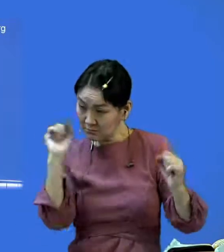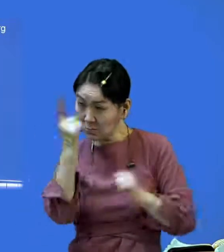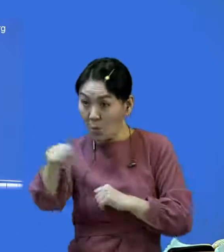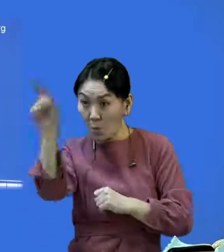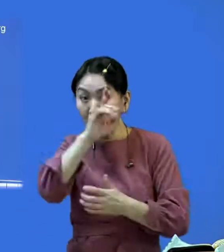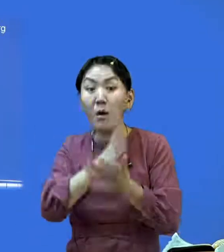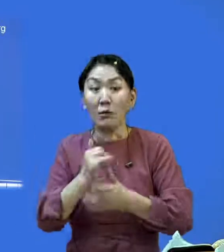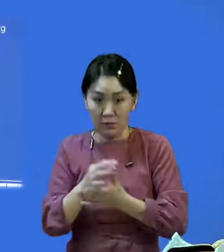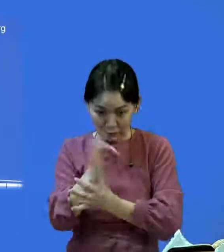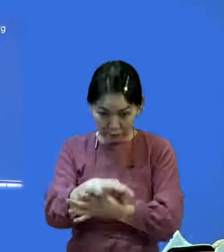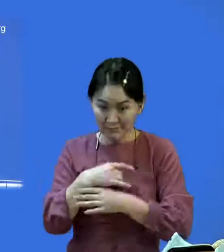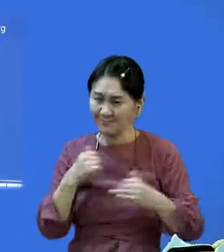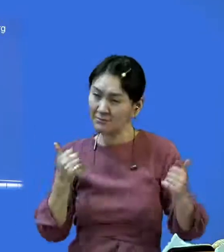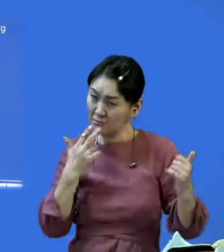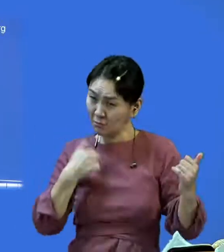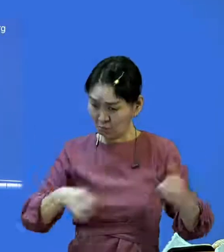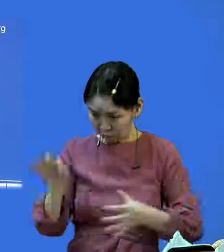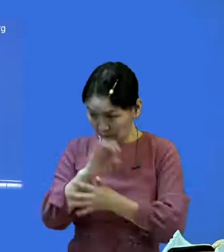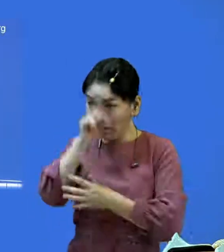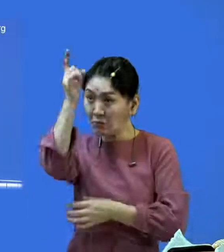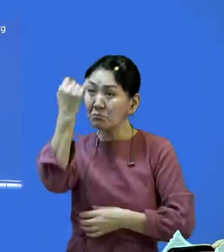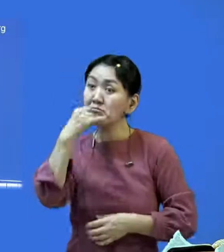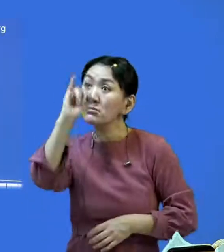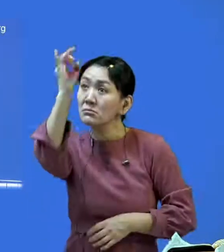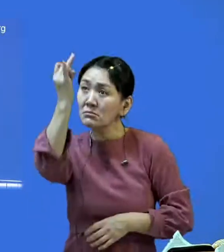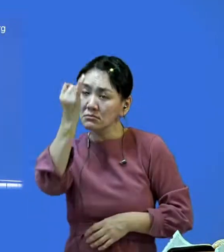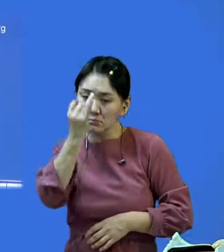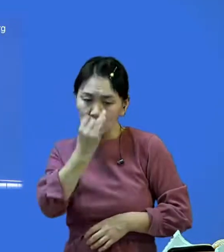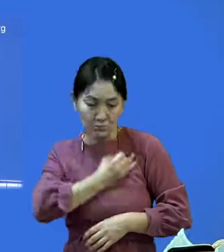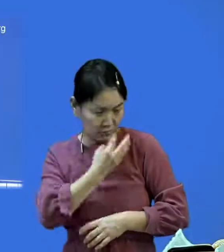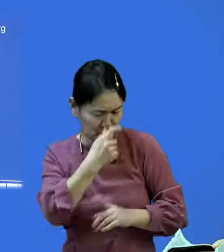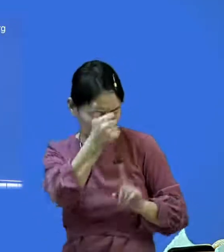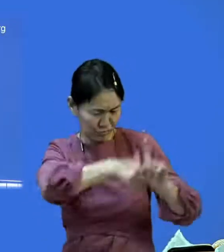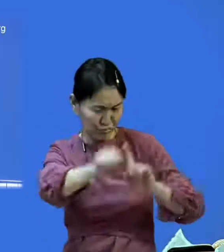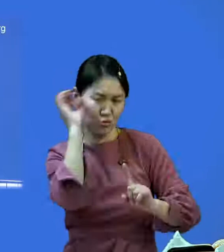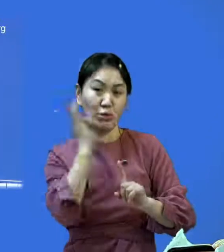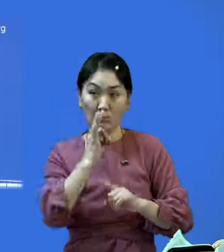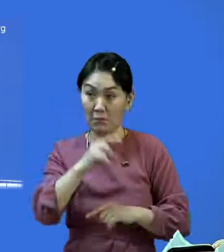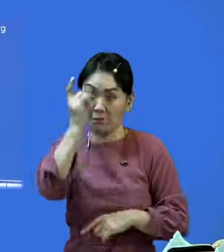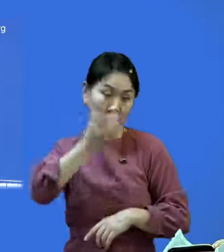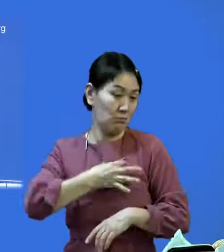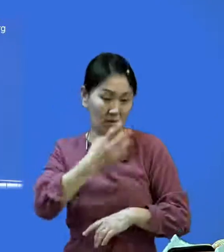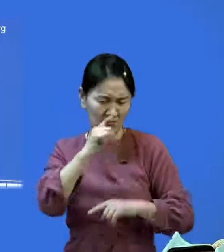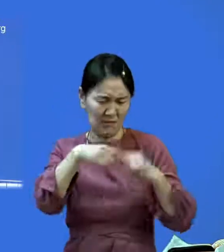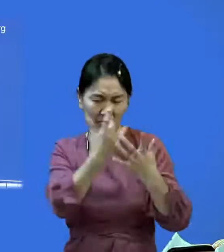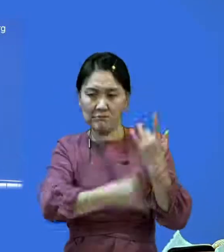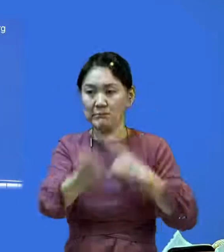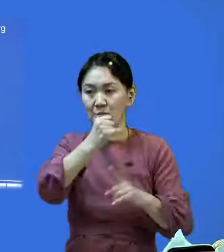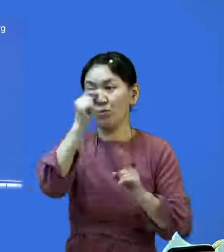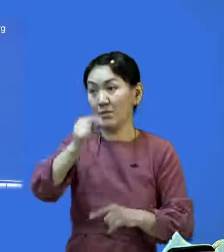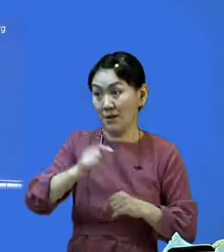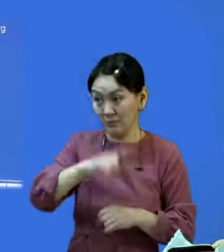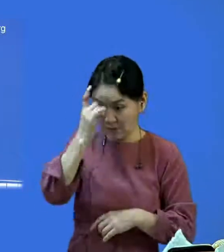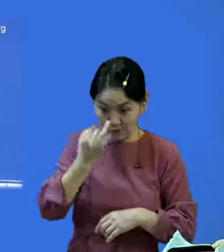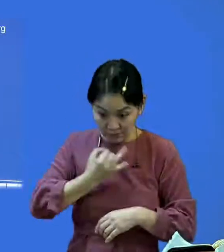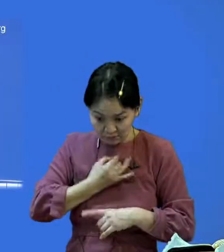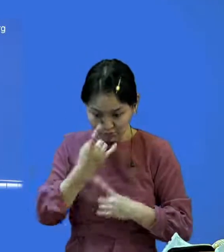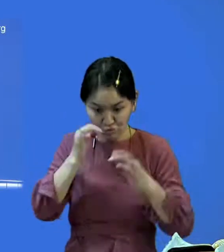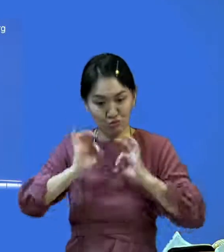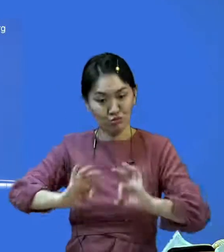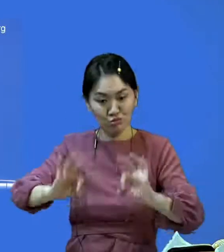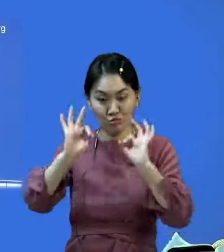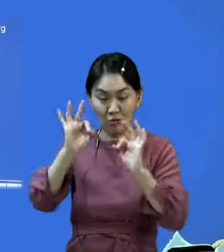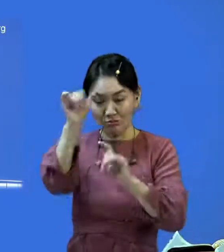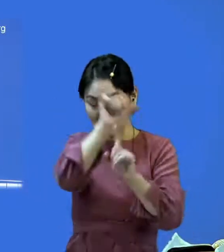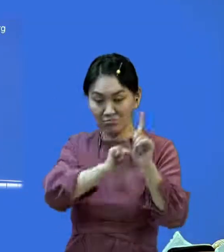нэгүсэлд итгэсэн тэр итгэлийг мань зөвд болгож байна. Итгэхгүй байгаа нь гим нүгэл харин итгэж байгаа нь зөвд болж байна. Гайхалтай биш